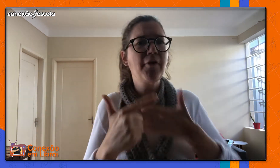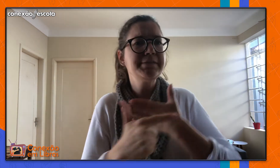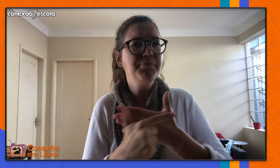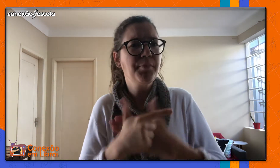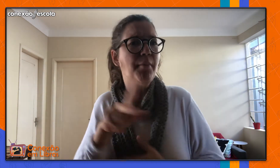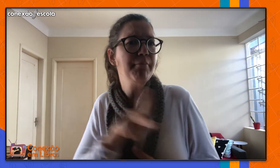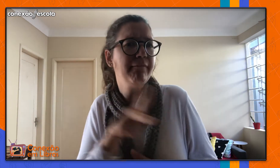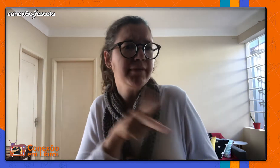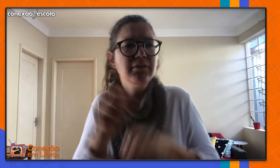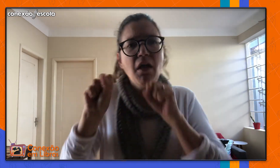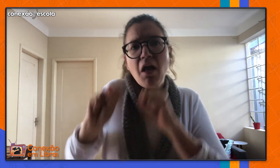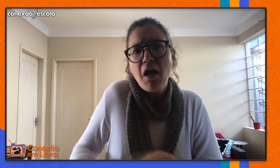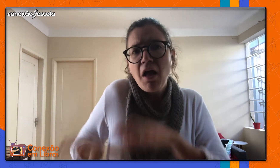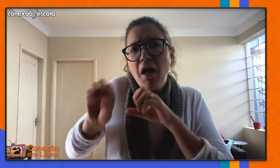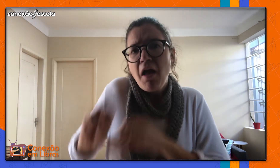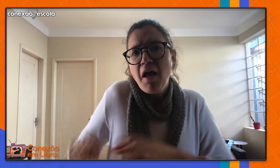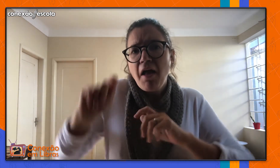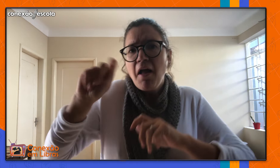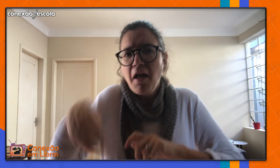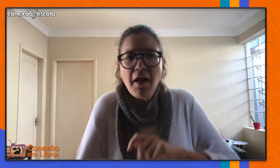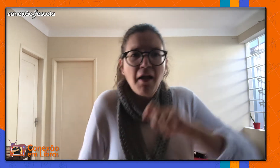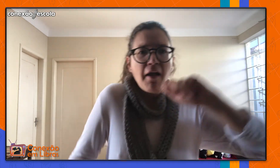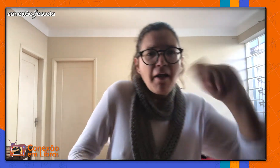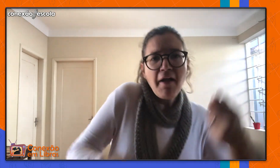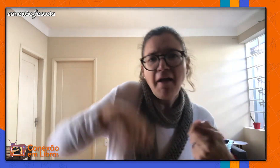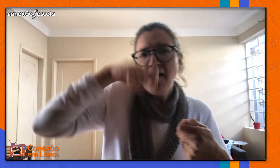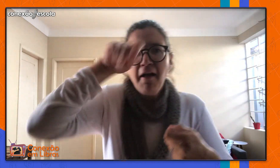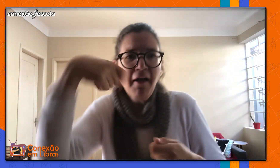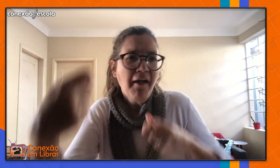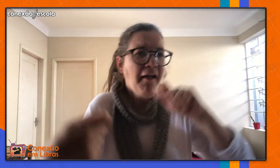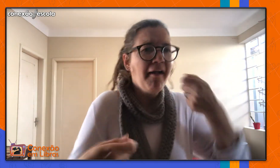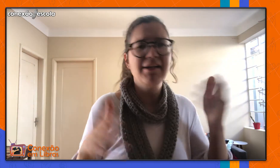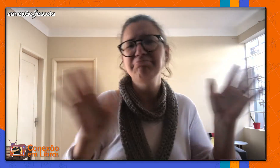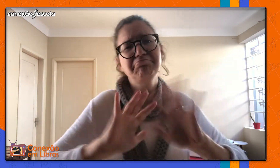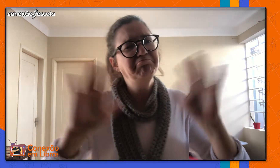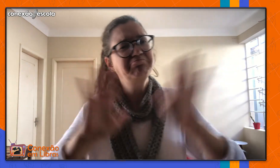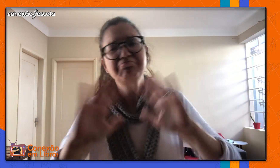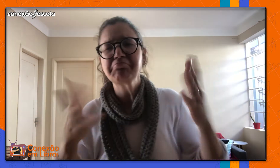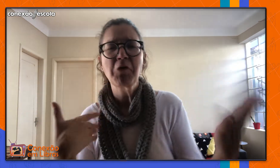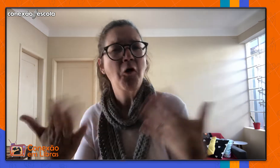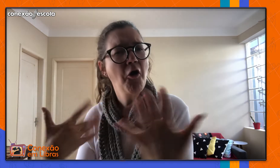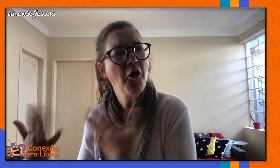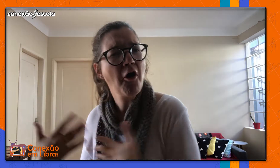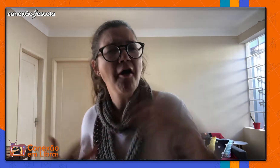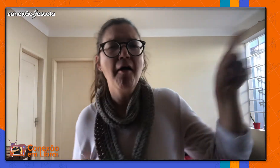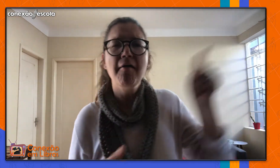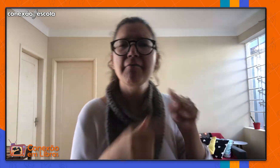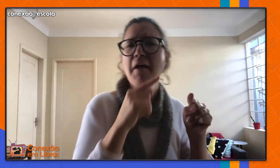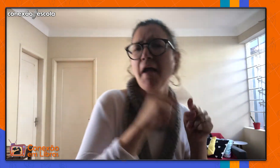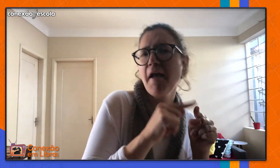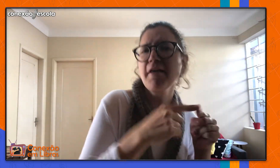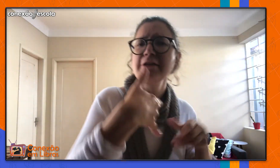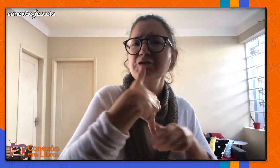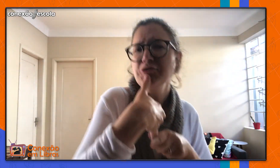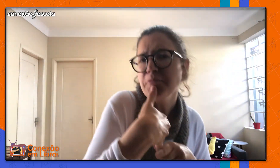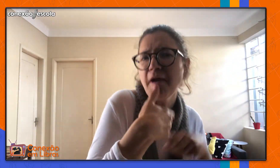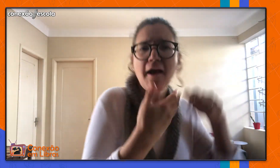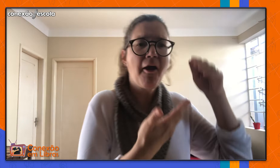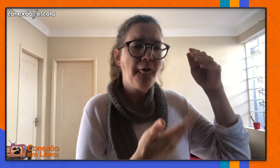O meu papel enquanto mãe não é o mesmo papel do professor, de ficar ensinando sinais. Elas aprendem por meio do cotidiano,